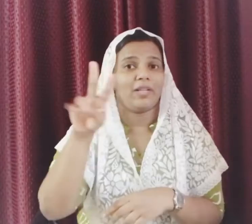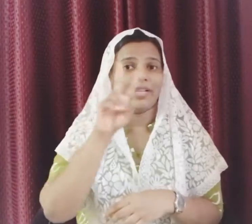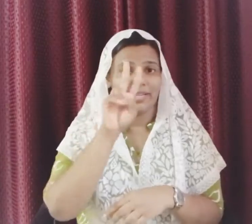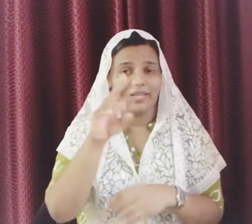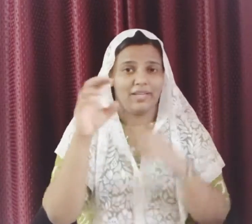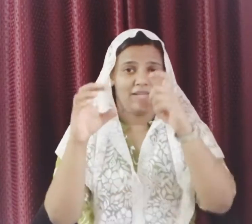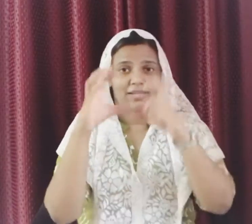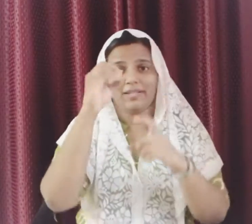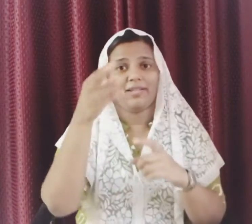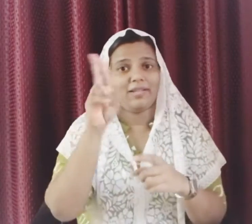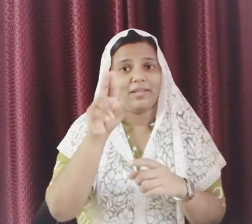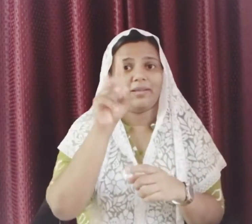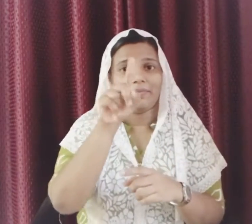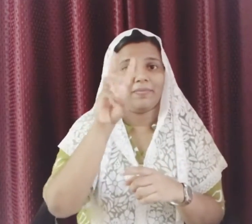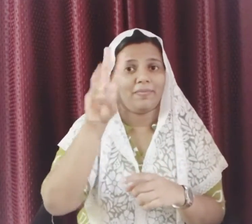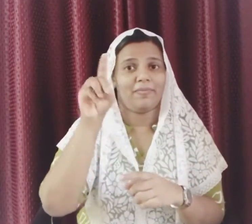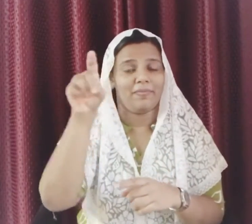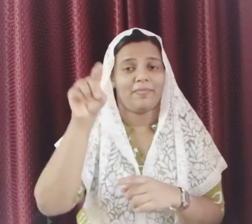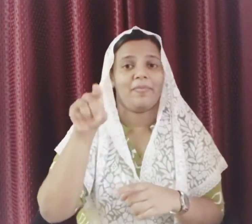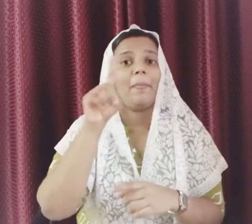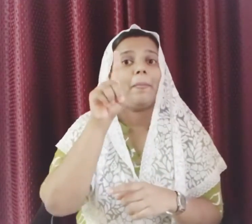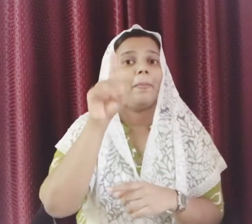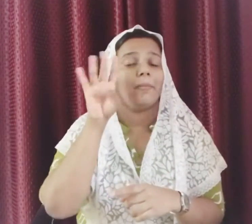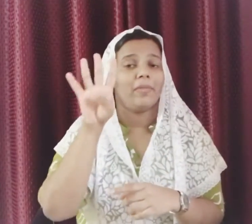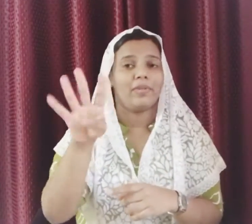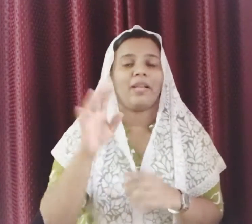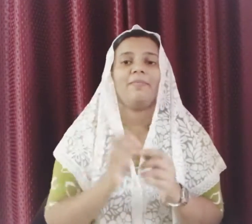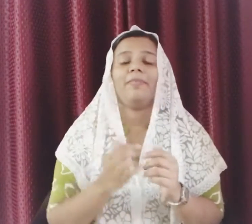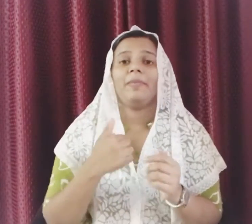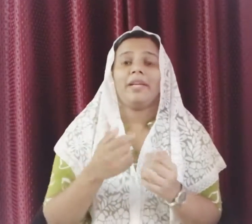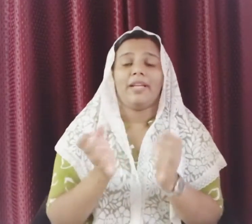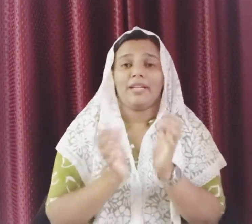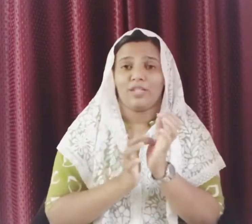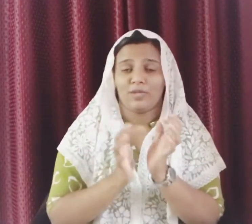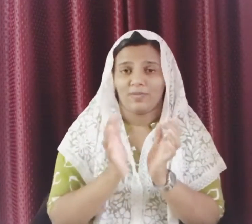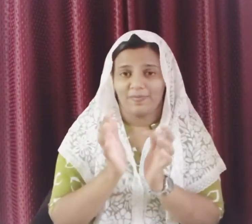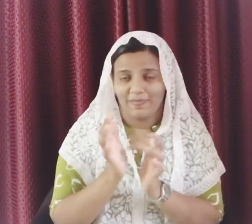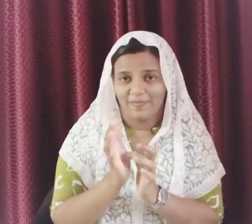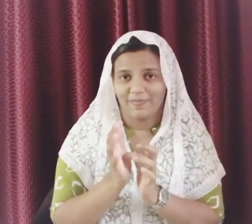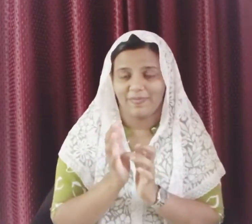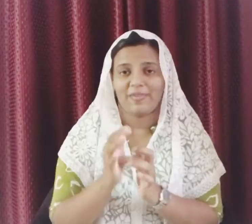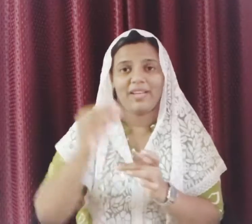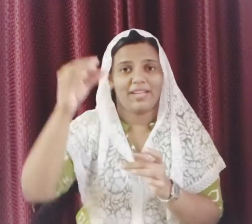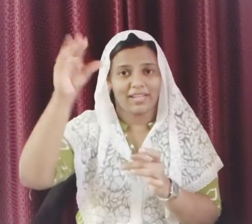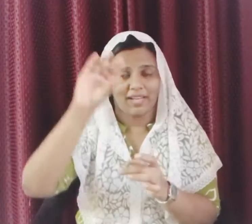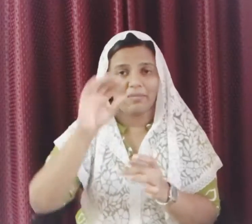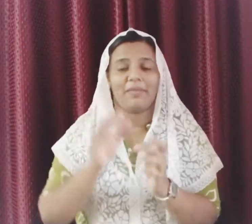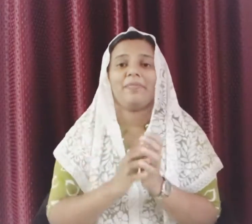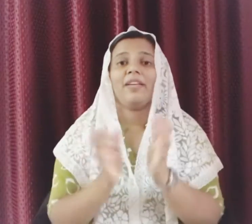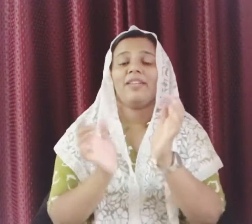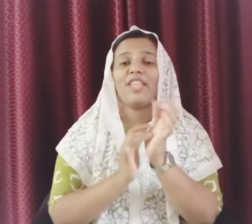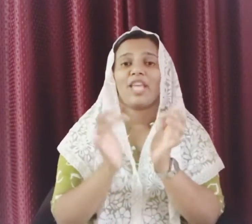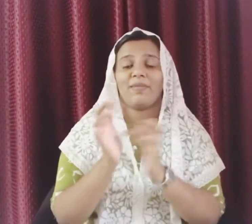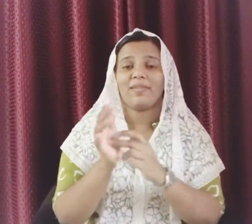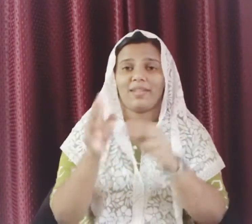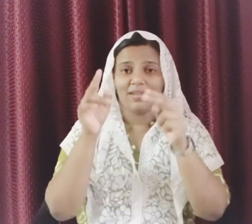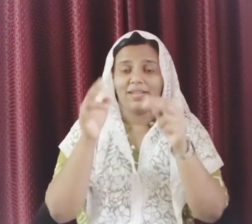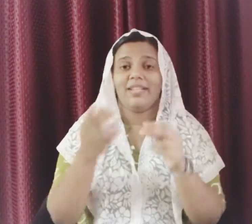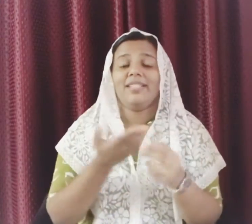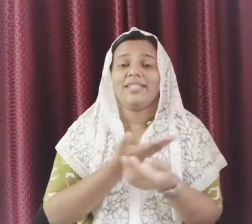13:14 സെക്കൻഡ് കൊരിന്ത്യൻസ് chapter 13:14. കർത്താവായ യേശു ക്രിസ്തുവിൻ്റെ കൃപയും ദൈവത്തിൻ്റെ